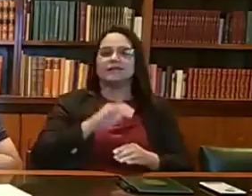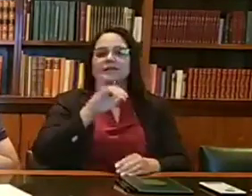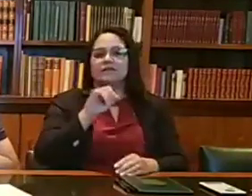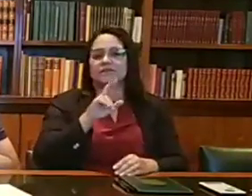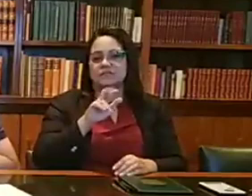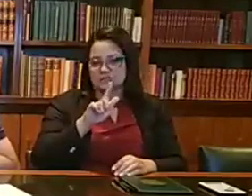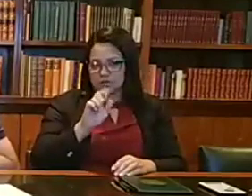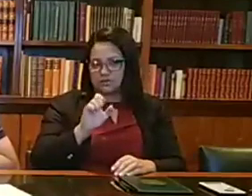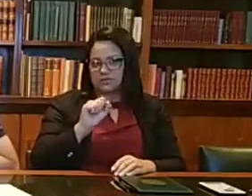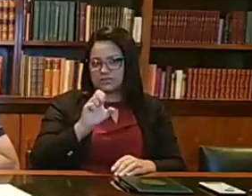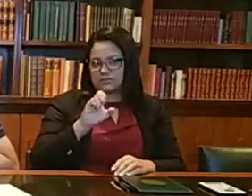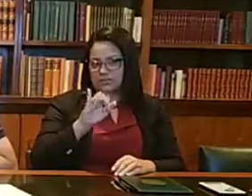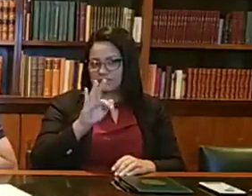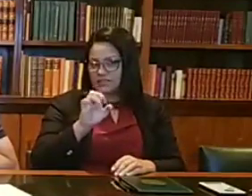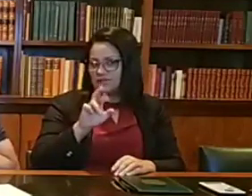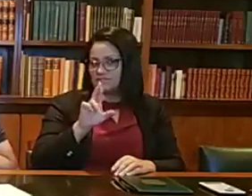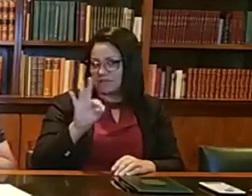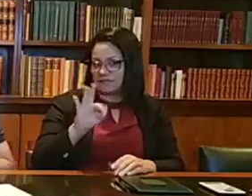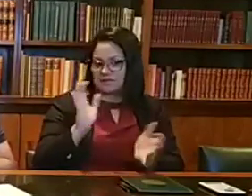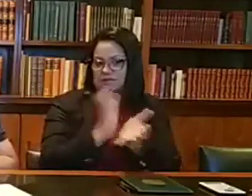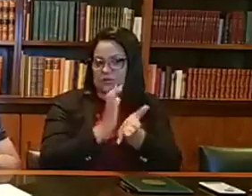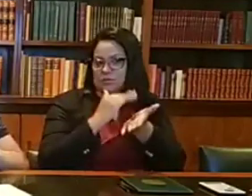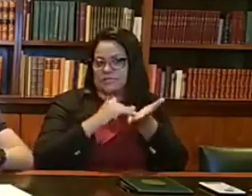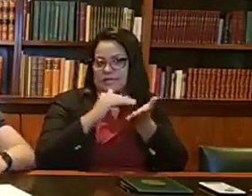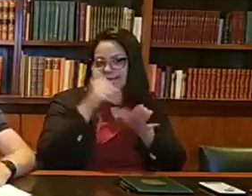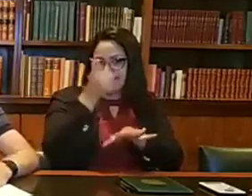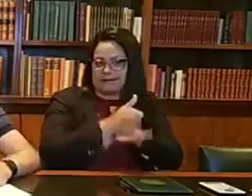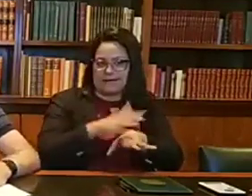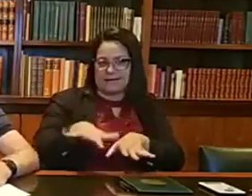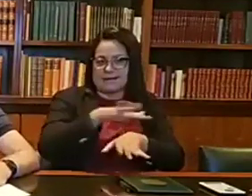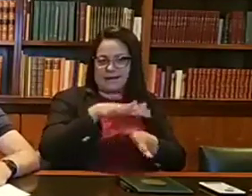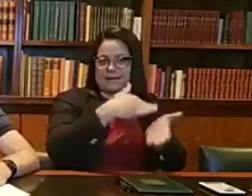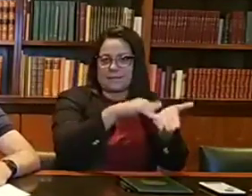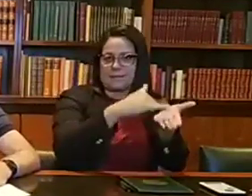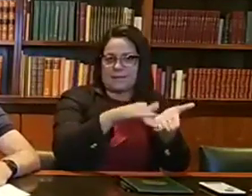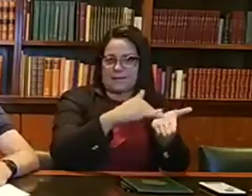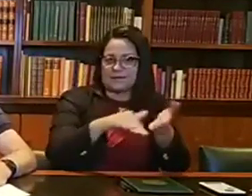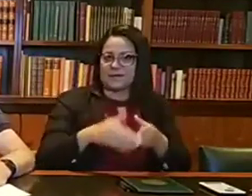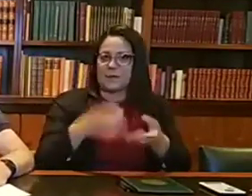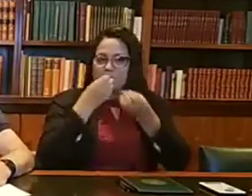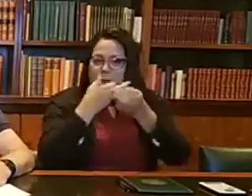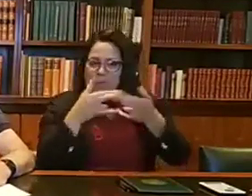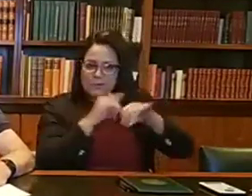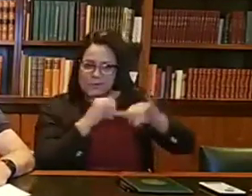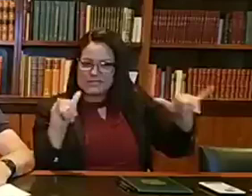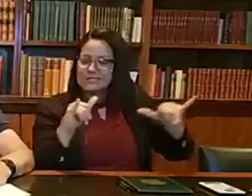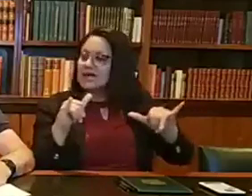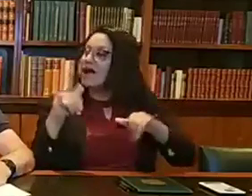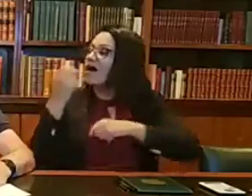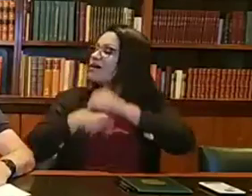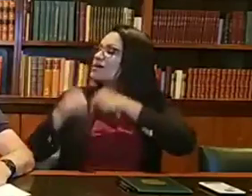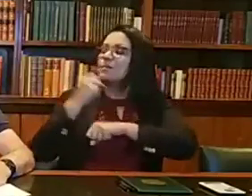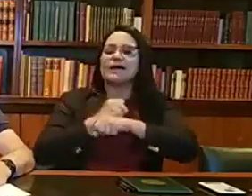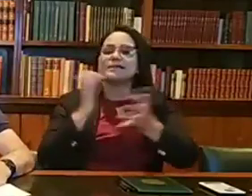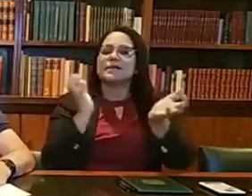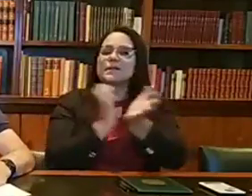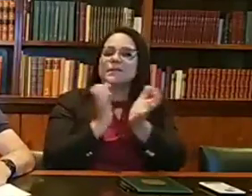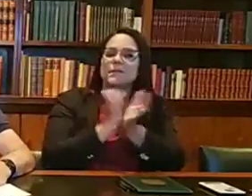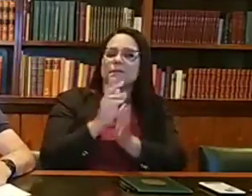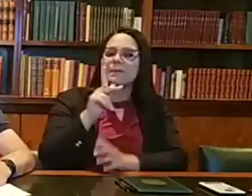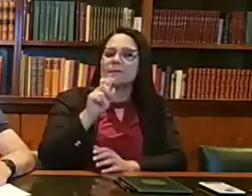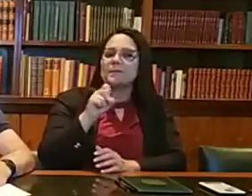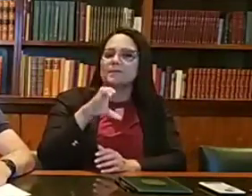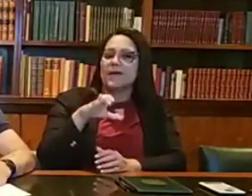Jorge Seif, nosso secretário da Pesca. Tem algumas boas notícias para dar aqui. A pesca cresceu quanto ano passado? É a 4%?